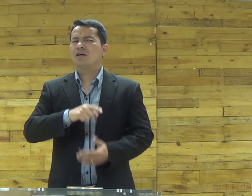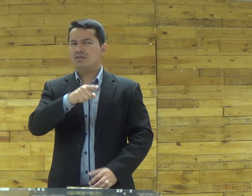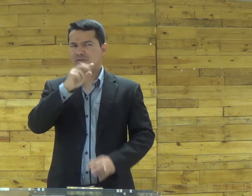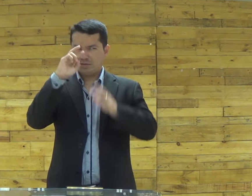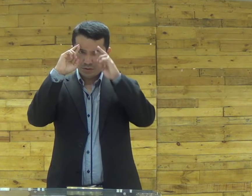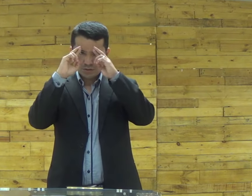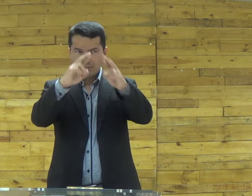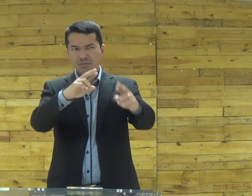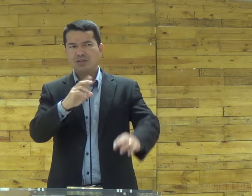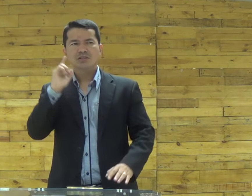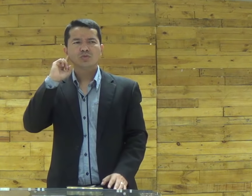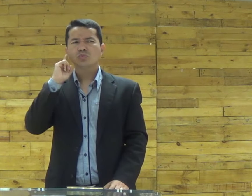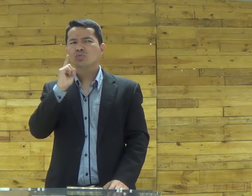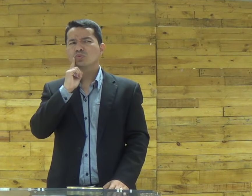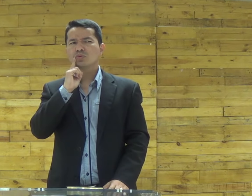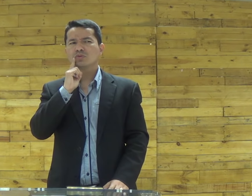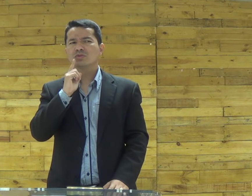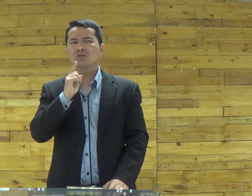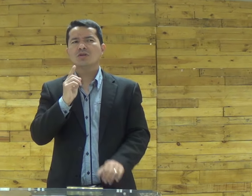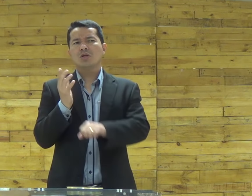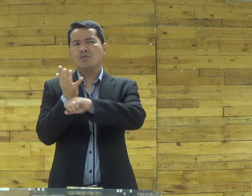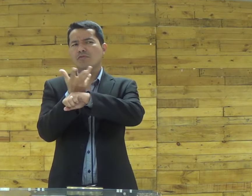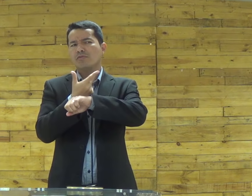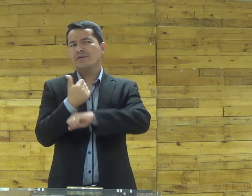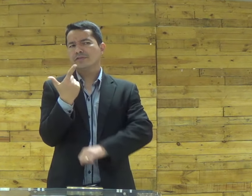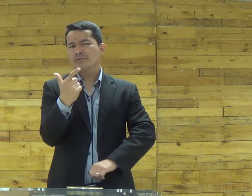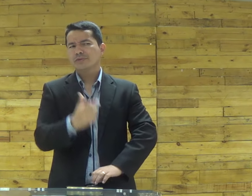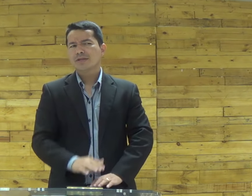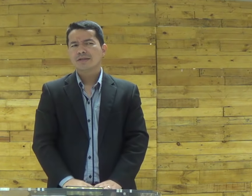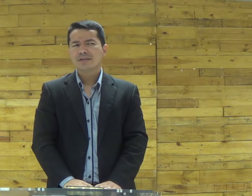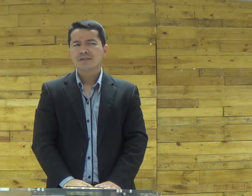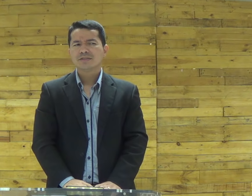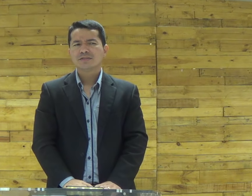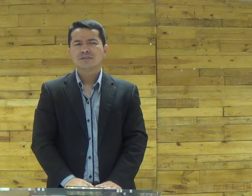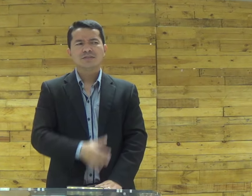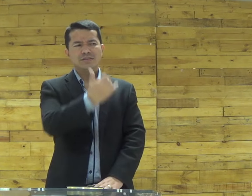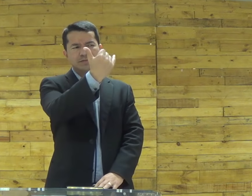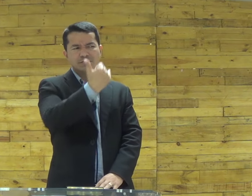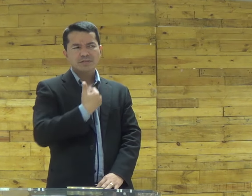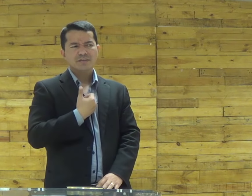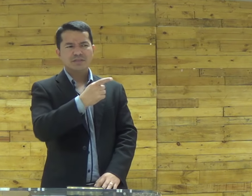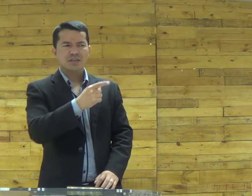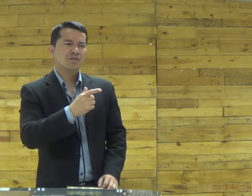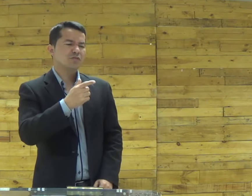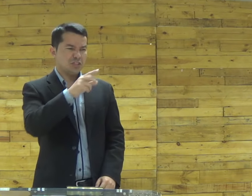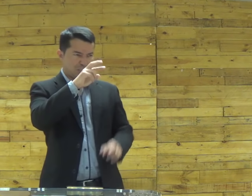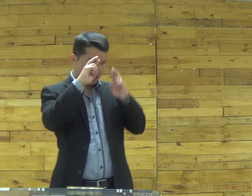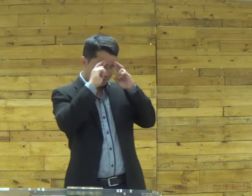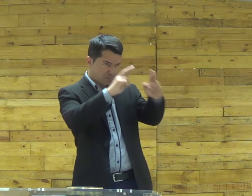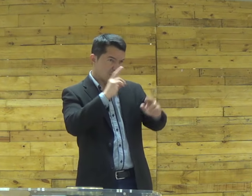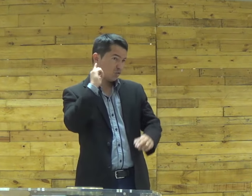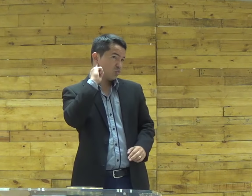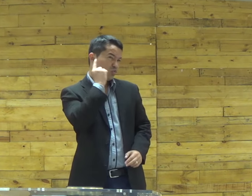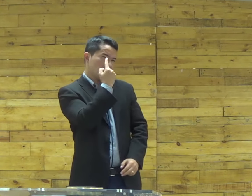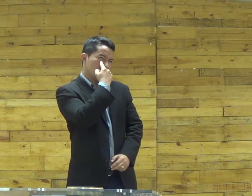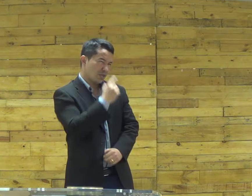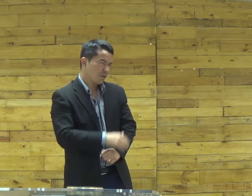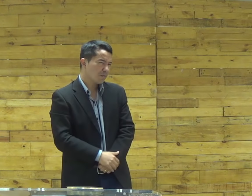respeita? Fala a verdade. Você respeita o surdo ou não? É porque ele sabe libre que ele sabe mais ou menos. Então não vou